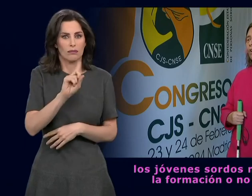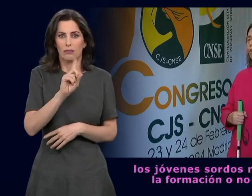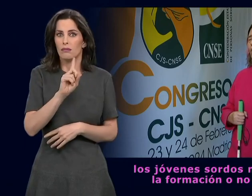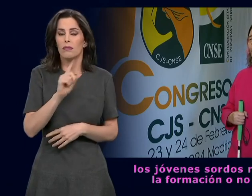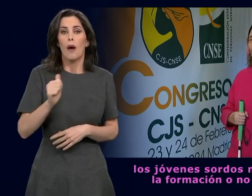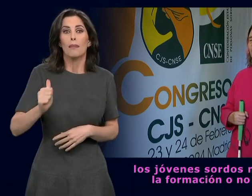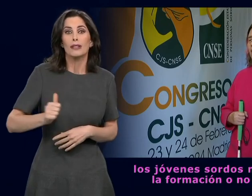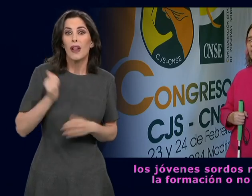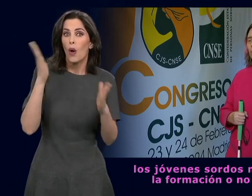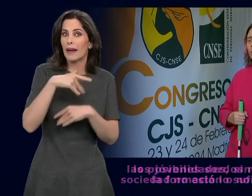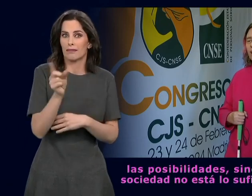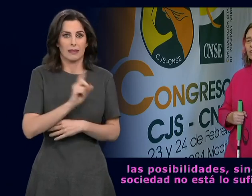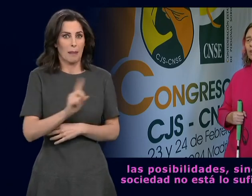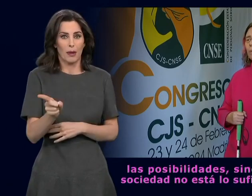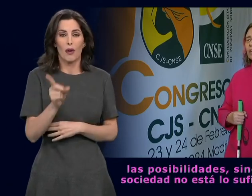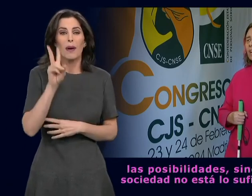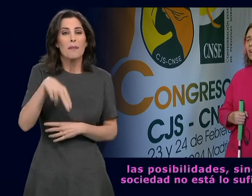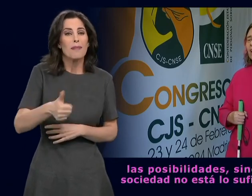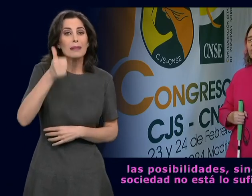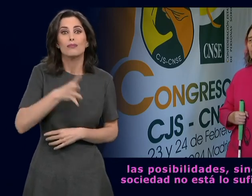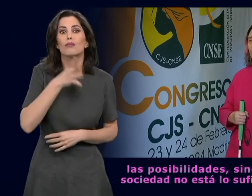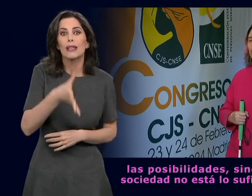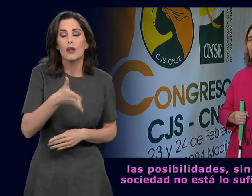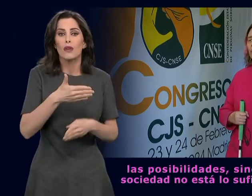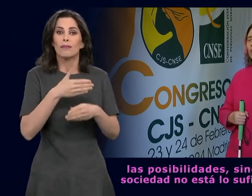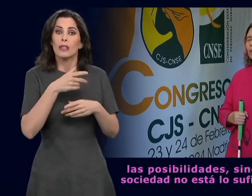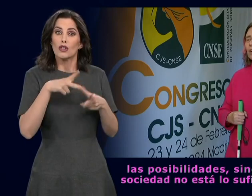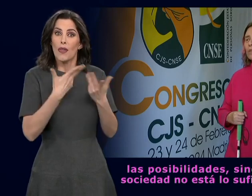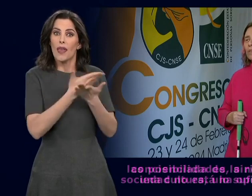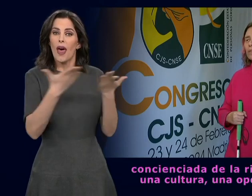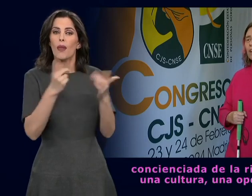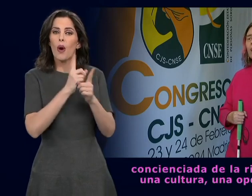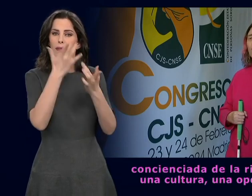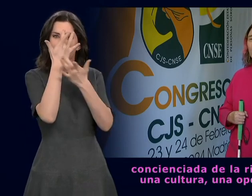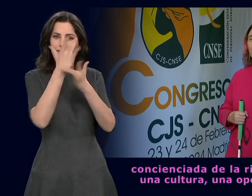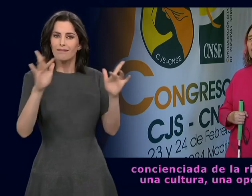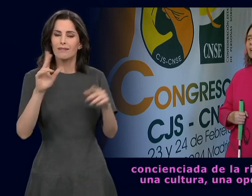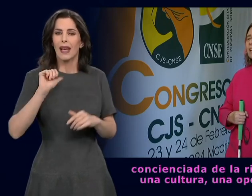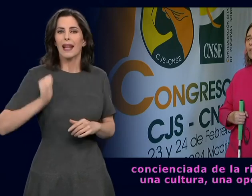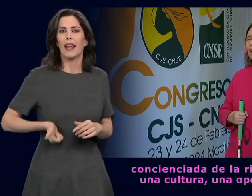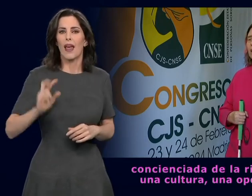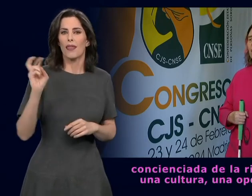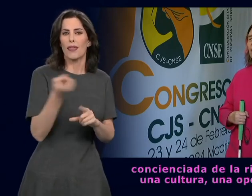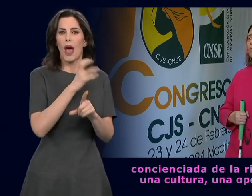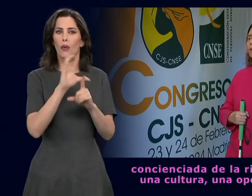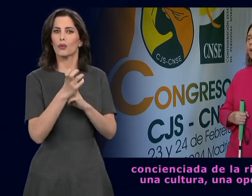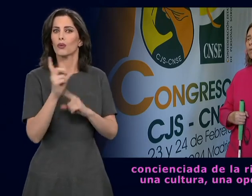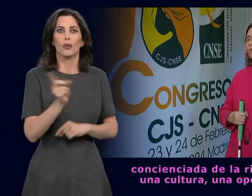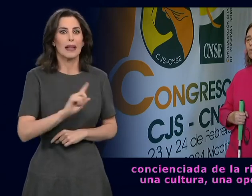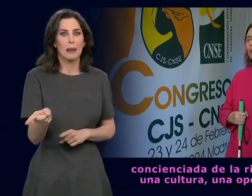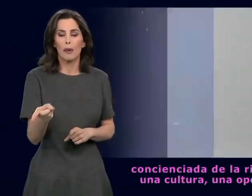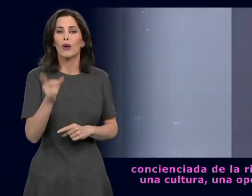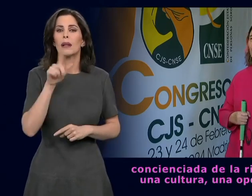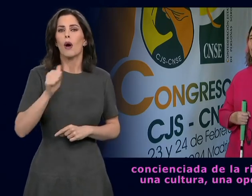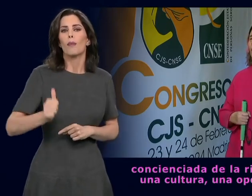formación o no tengan las posibilidades, sino porque la sociedad no está lo suficientemente concienciada de la riqueza que una